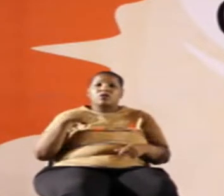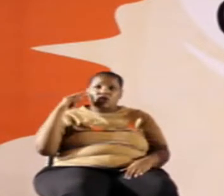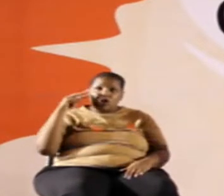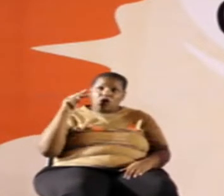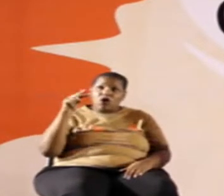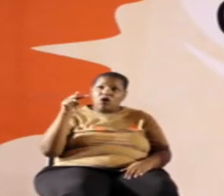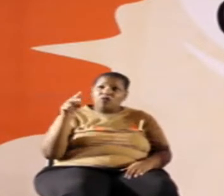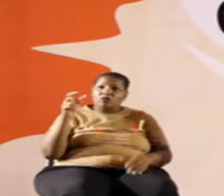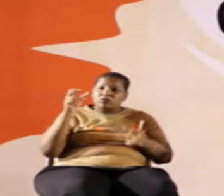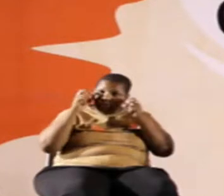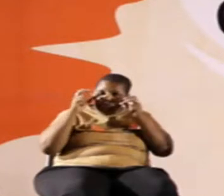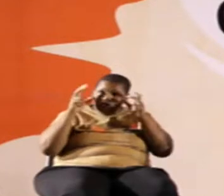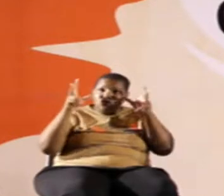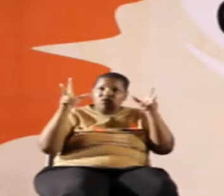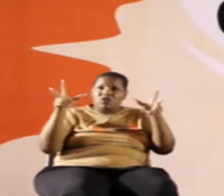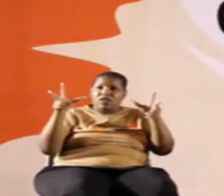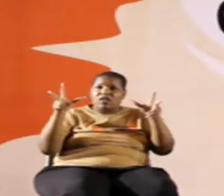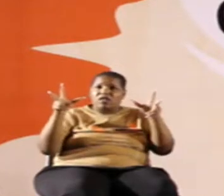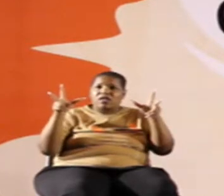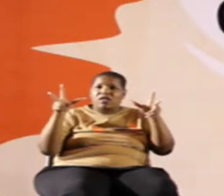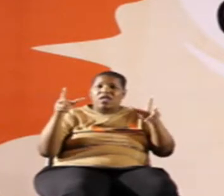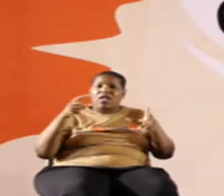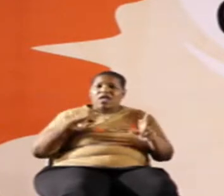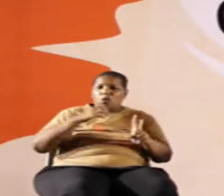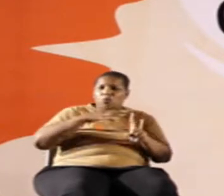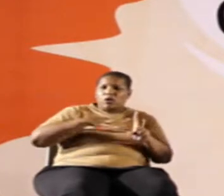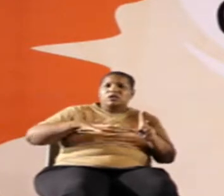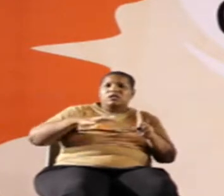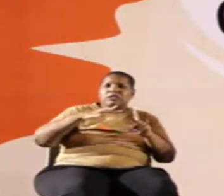ver. Entendeu? É numa sociedade que